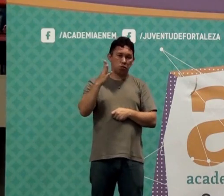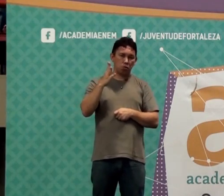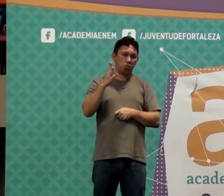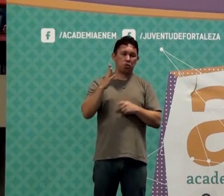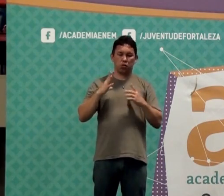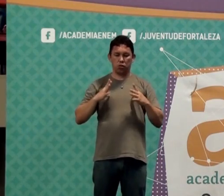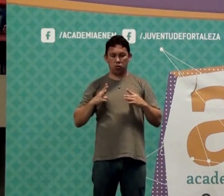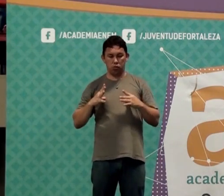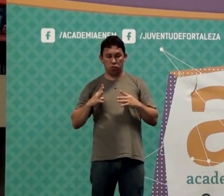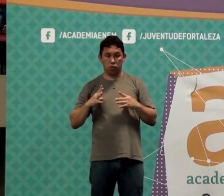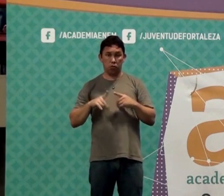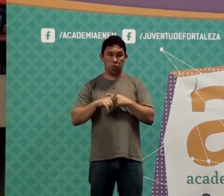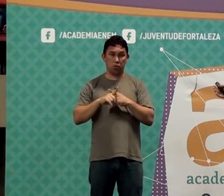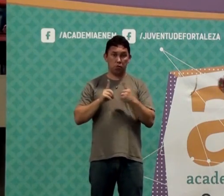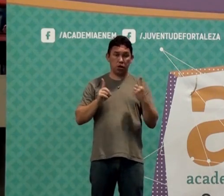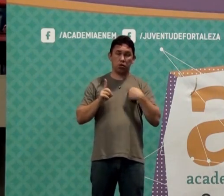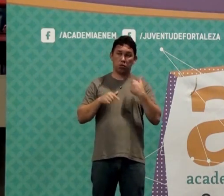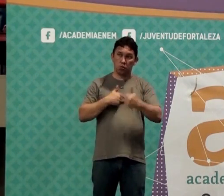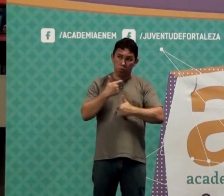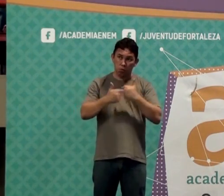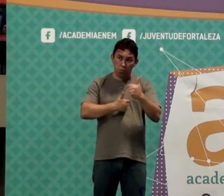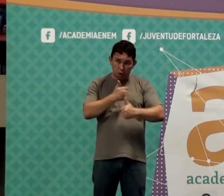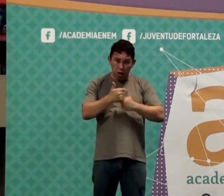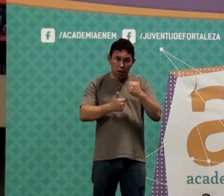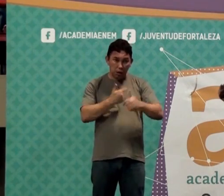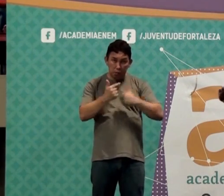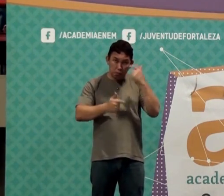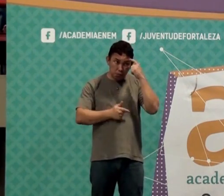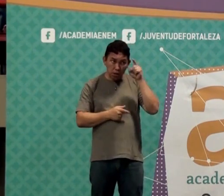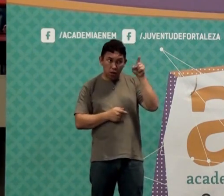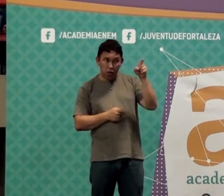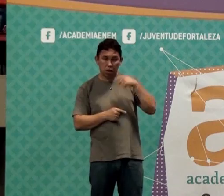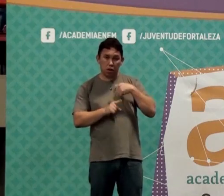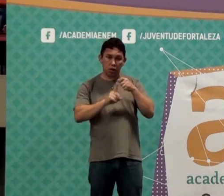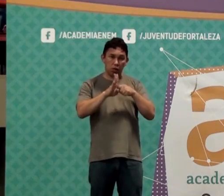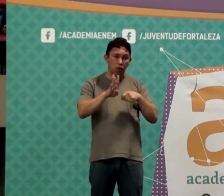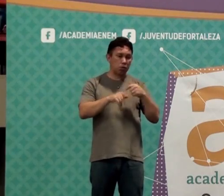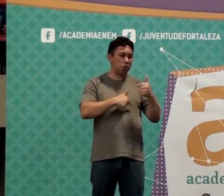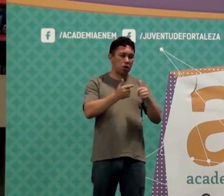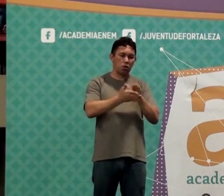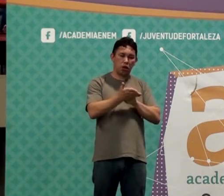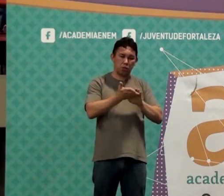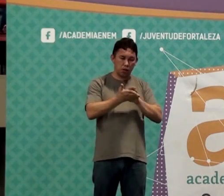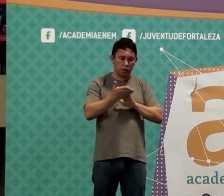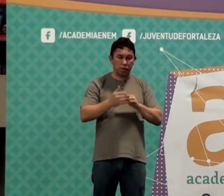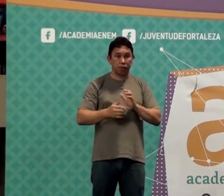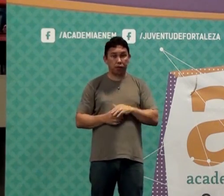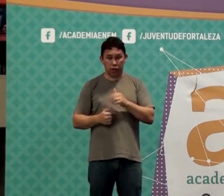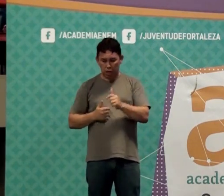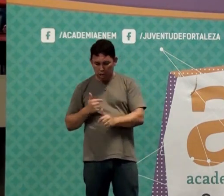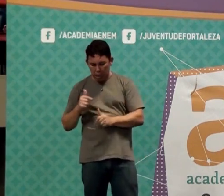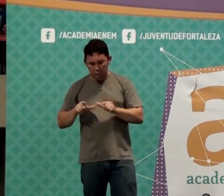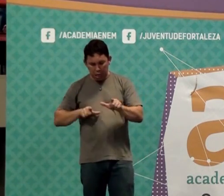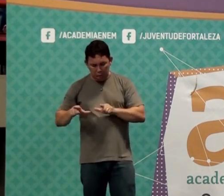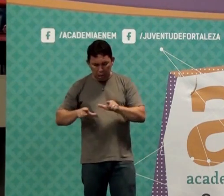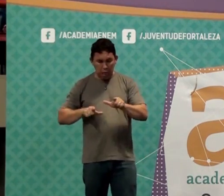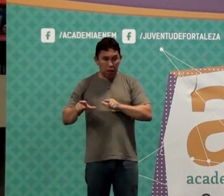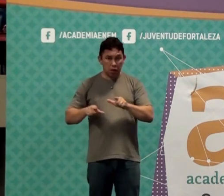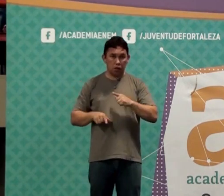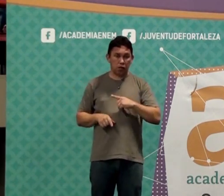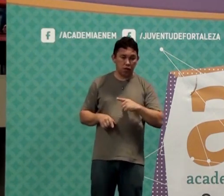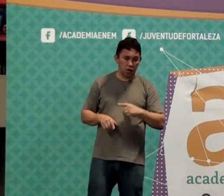trabalhava. Lembrando que eu estou na Europa, então existe verão, inverno, outono, primavera. No